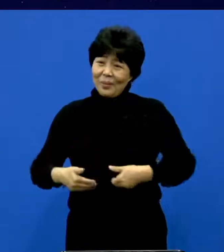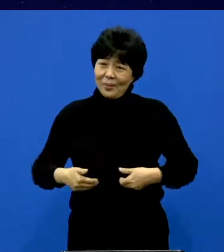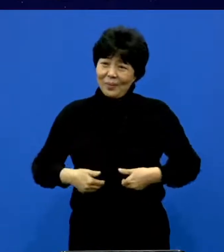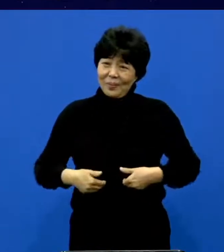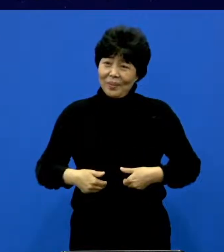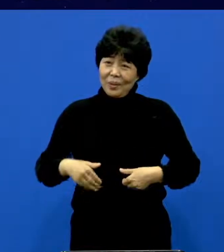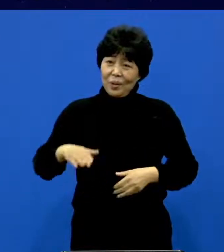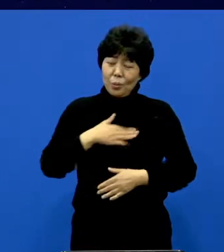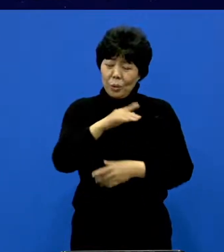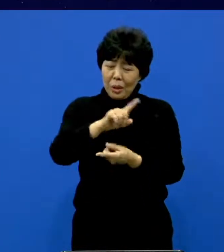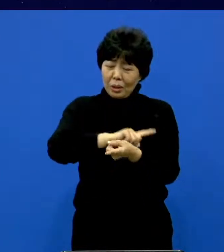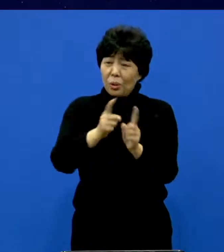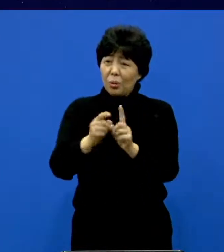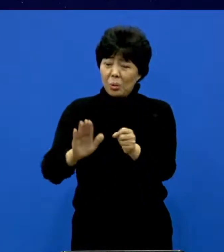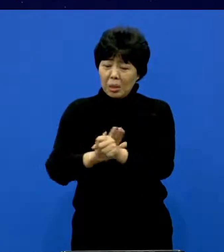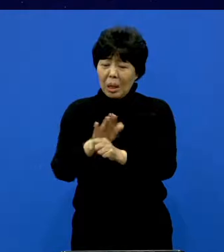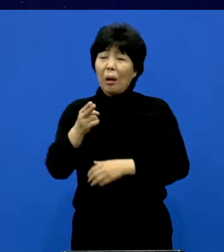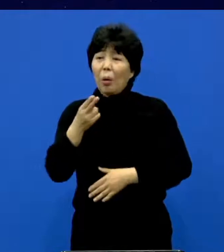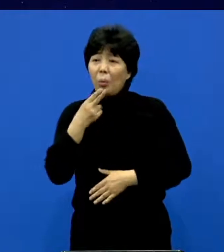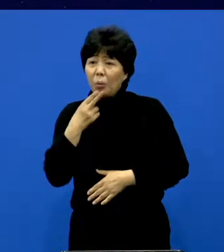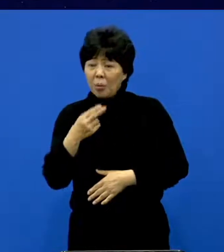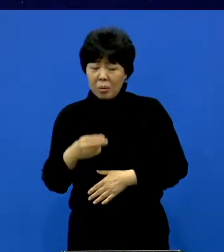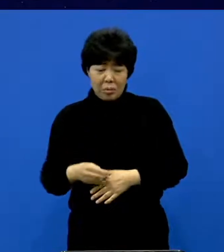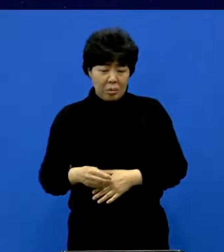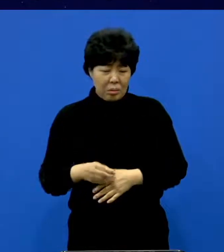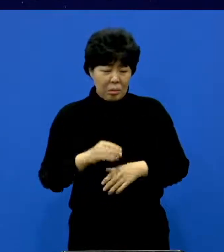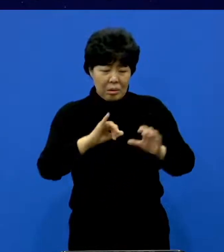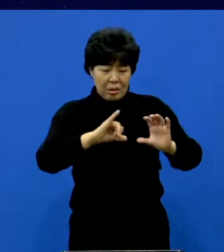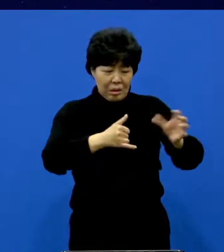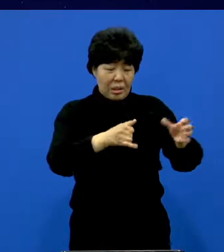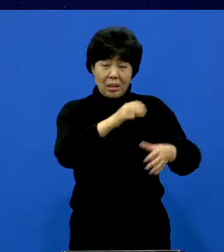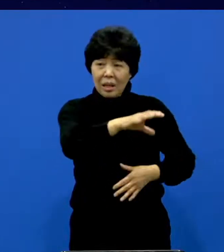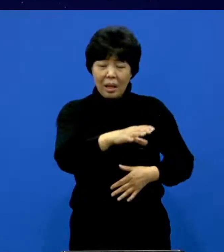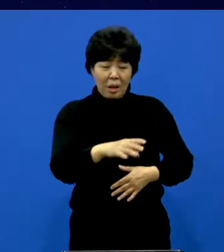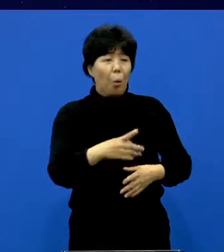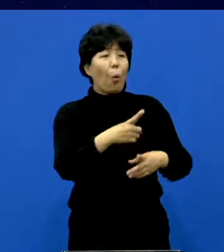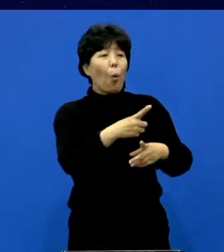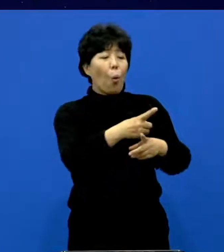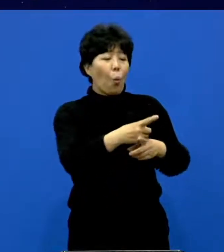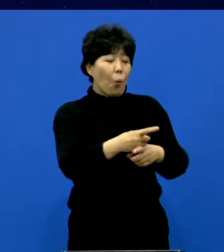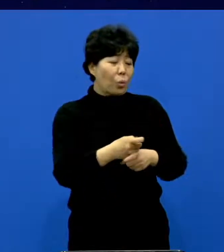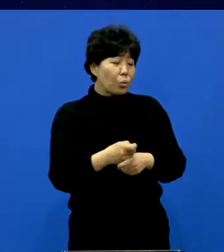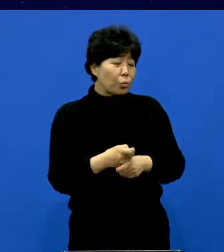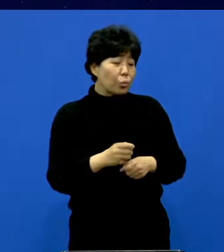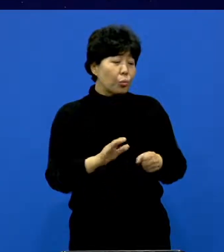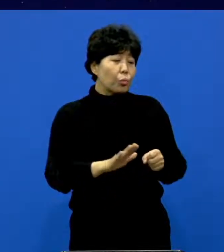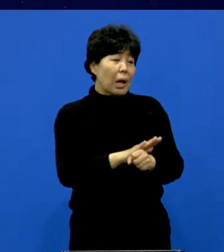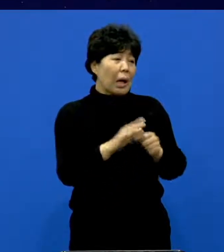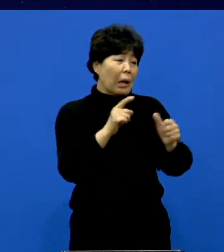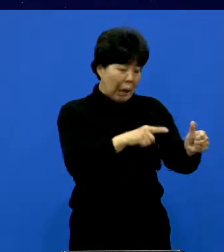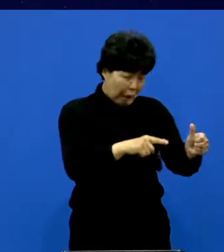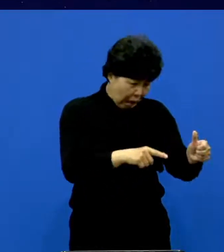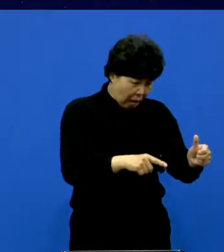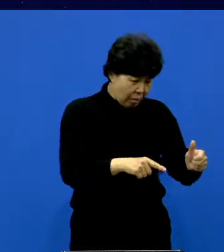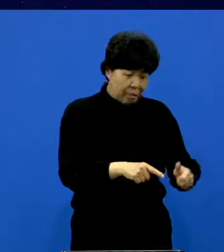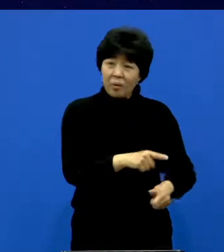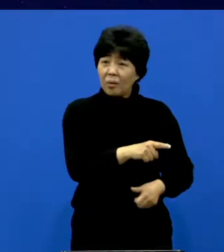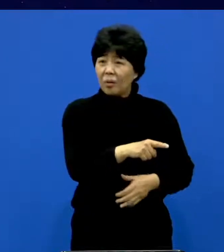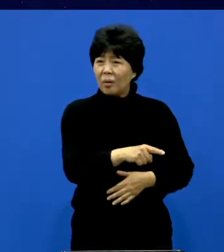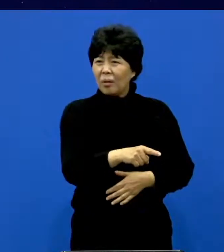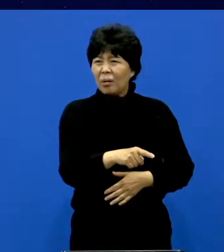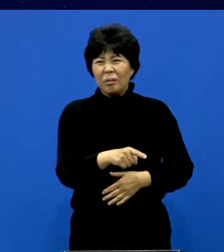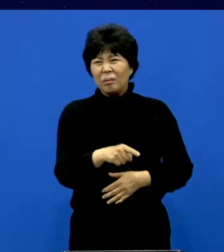우리가 서로 사랑하지 않으면서 세상 속에 뭐 사랑을, 원수를 사랑하면 아무 소용없는 거예요. 우리가 더 사랑, 우리의 가족이,